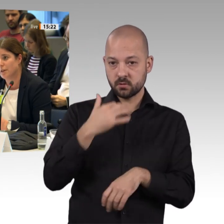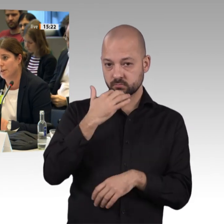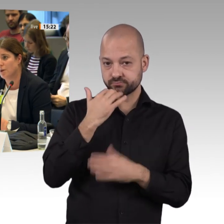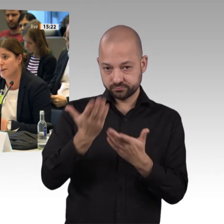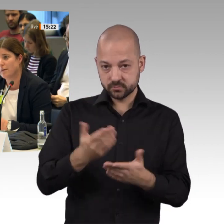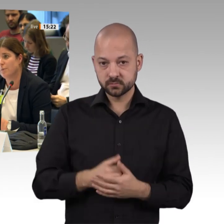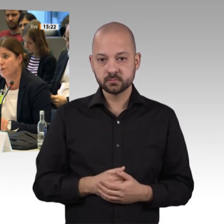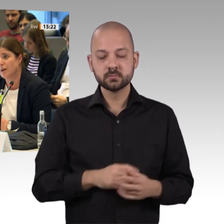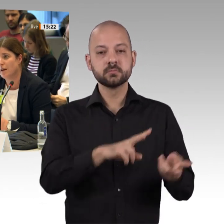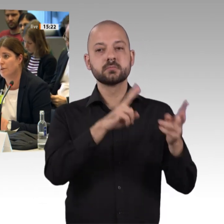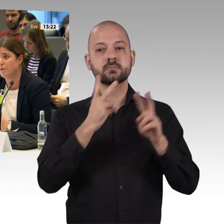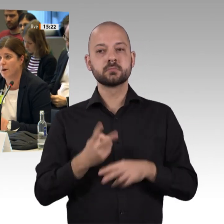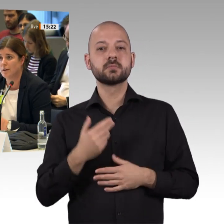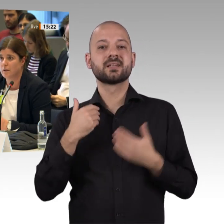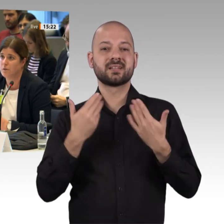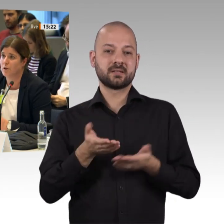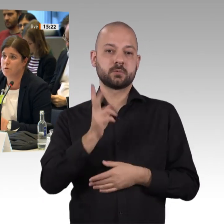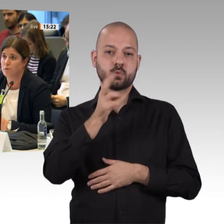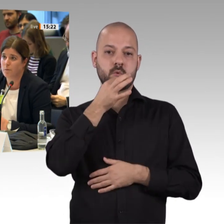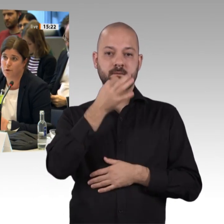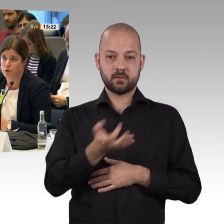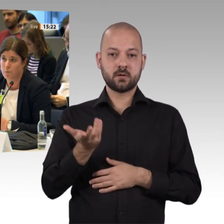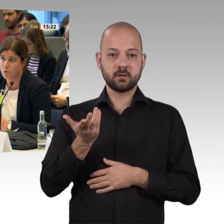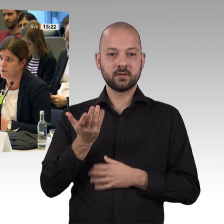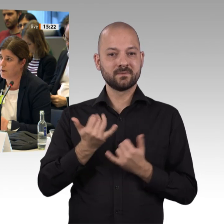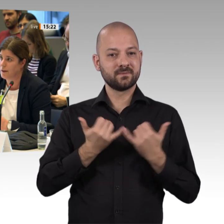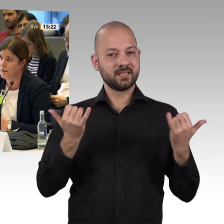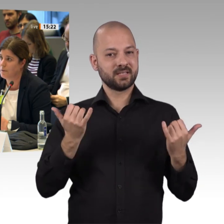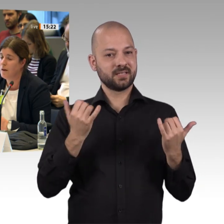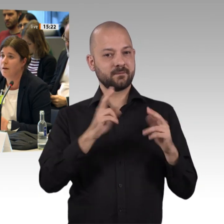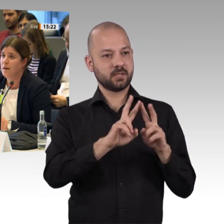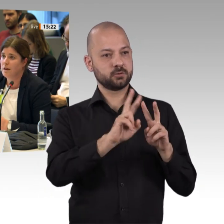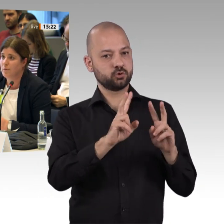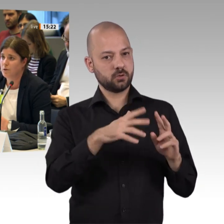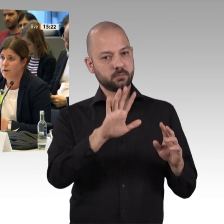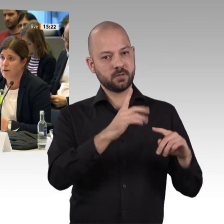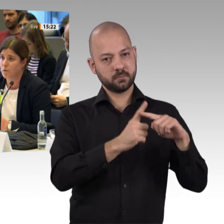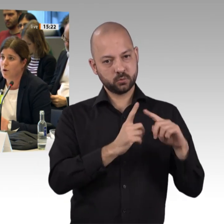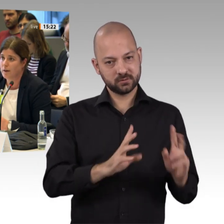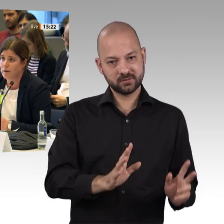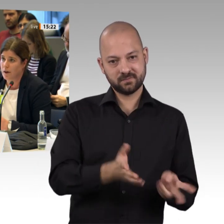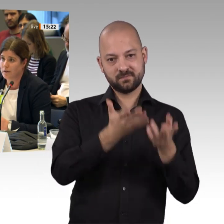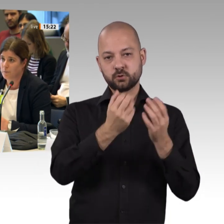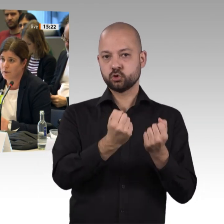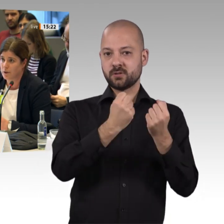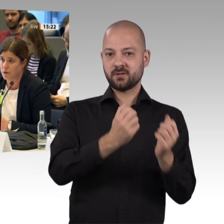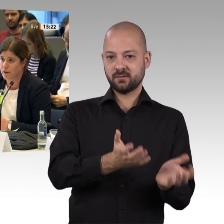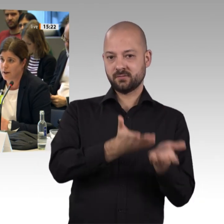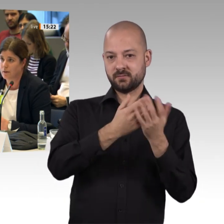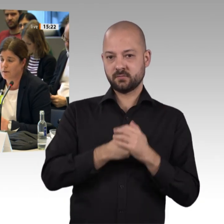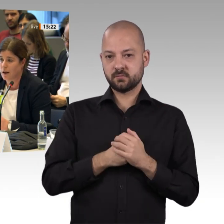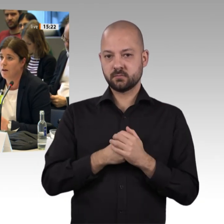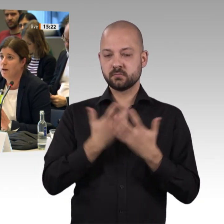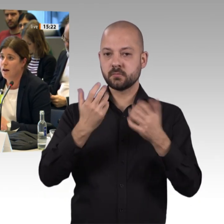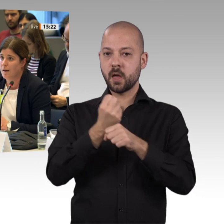den Werkstätten ausreichend Personal vorhanden ist, zum Beispiel in Form von Jobcoaches oder Ähnlichem, damit dort eben noch aktiver, als es bisher schon der